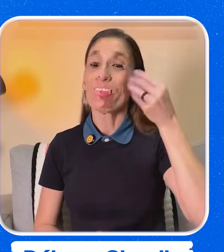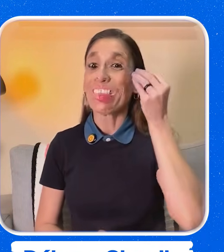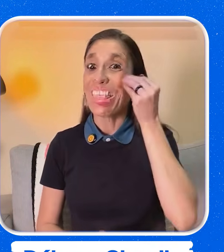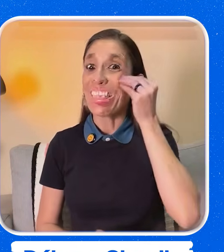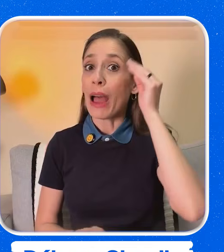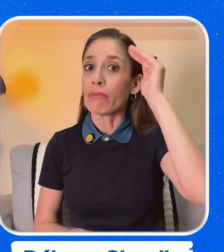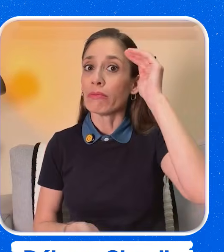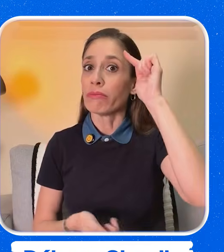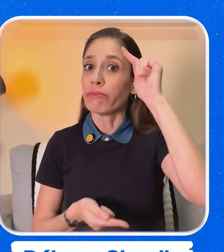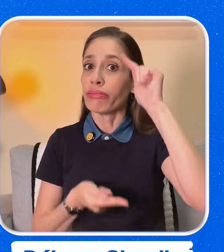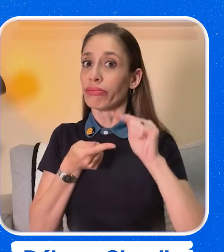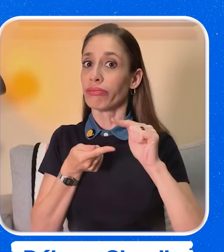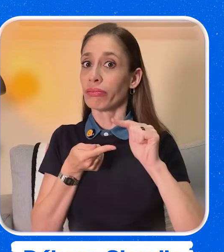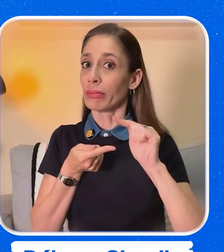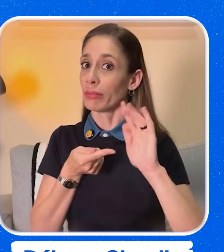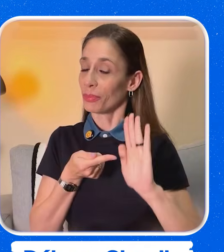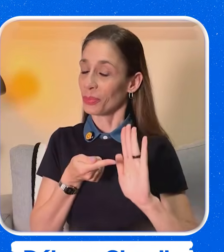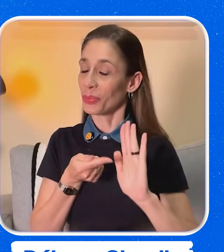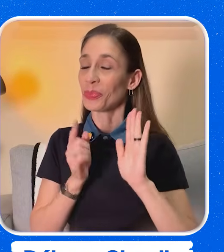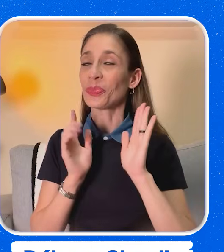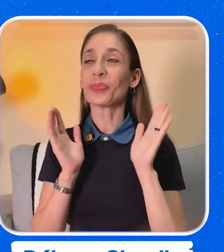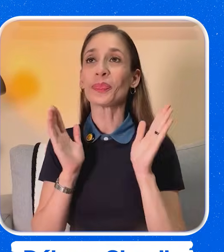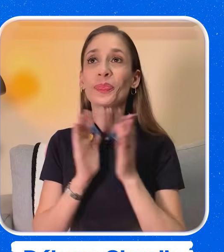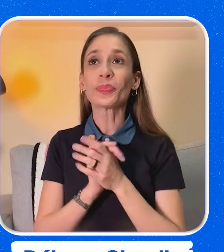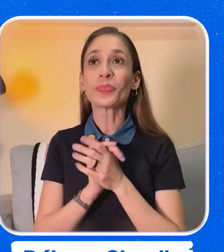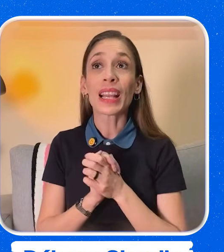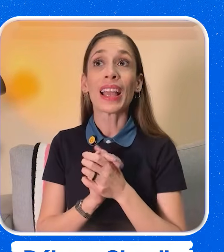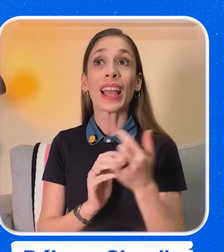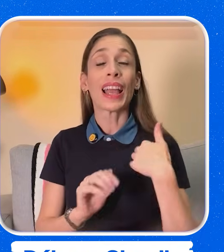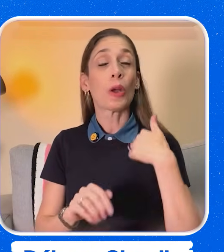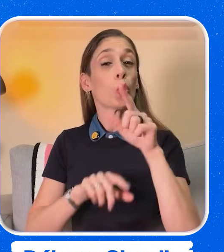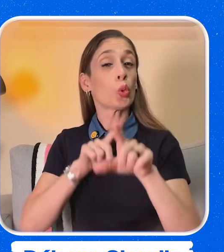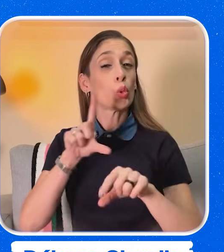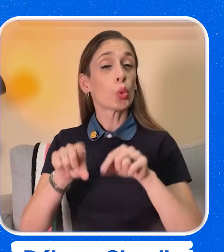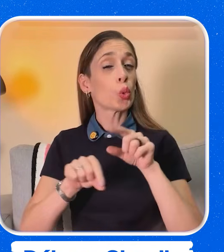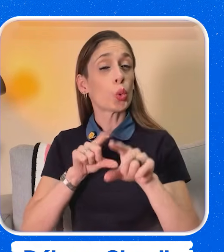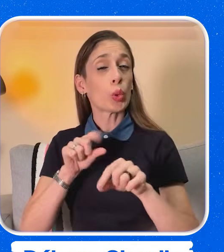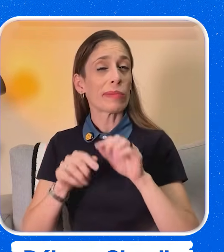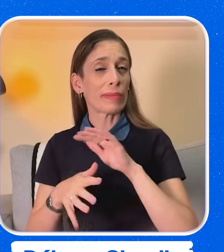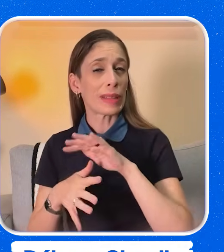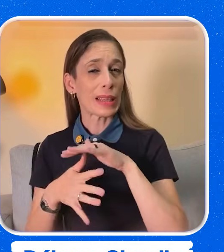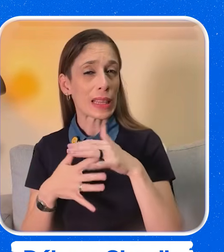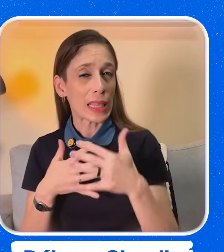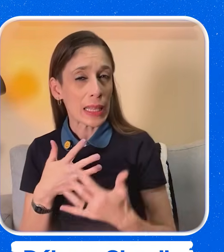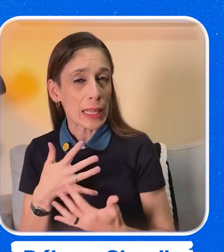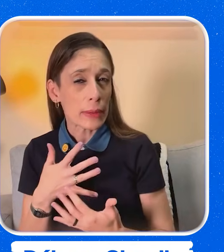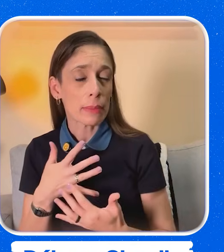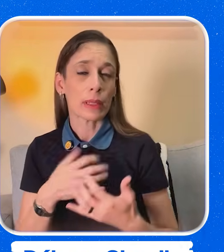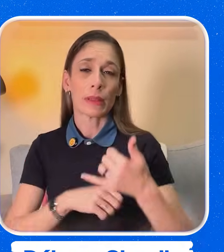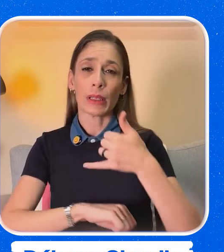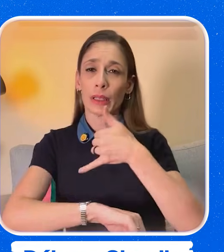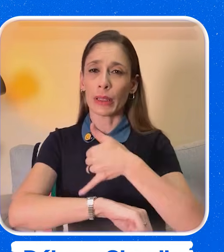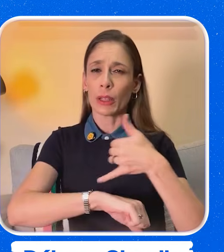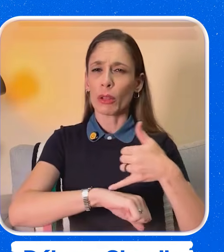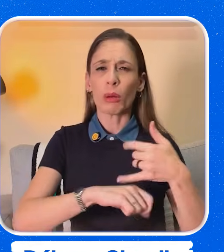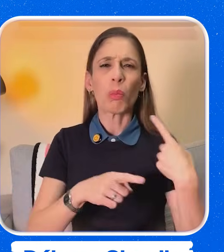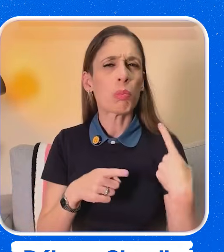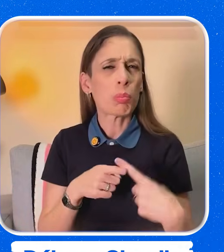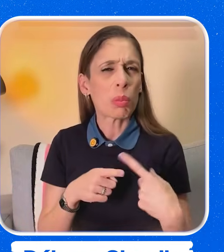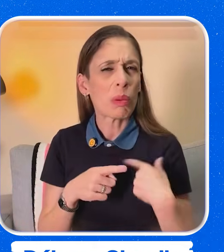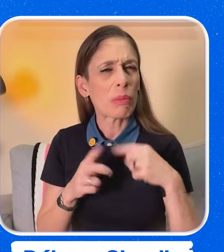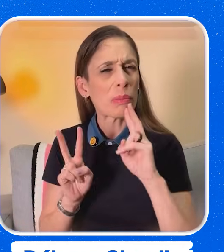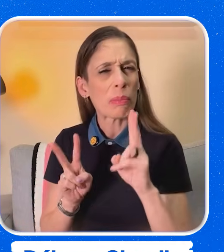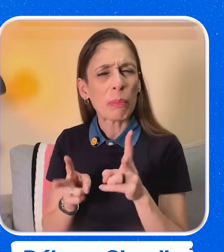vocês. É, eu escolhi a Libras, né, dentro da tatuagem, porque eu percebi